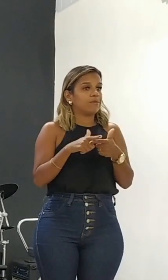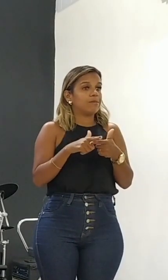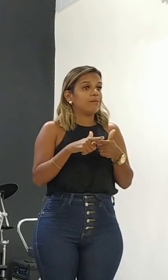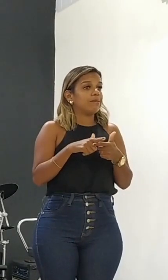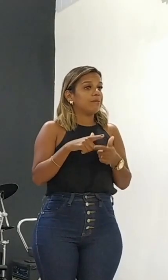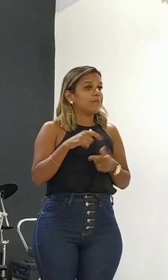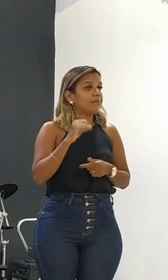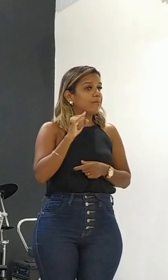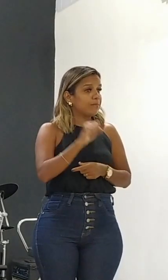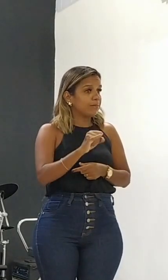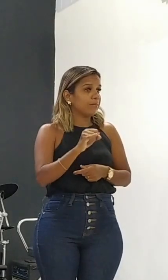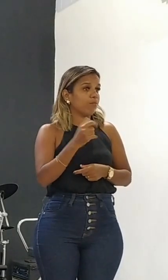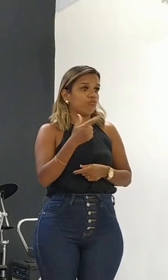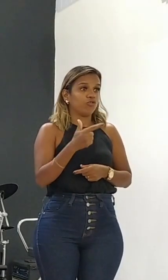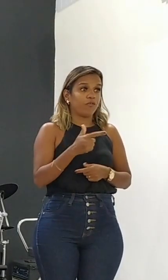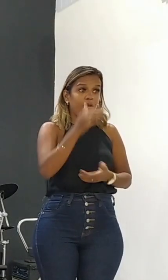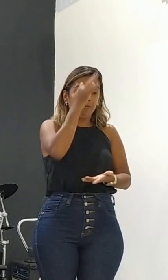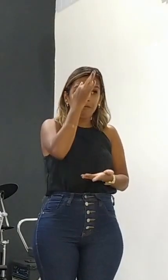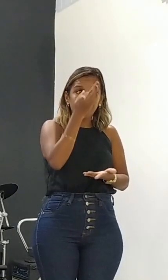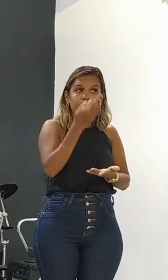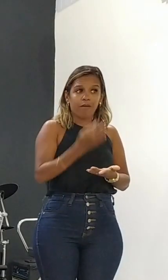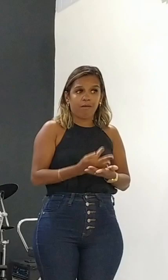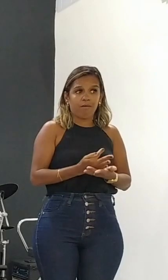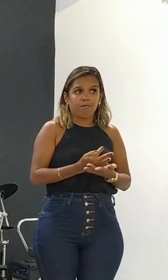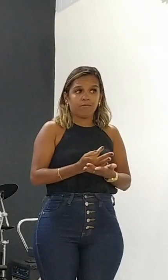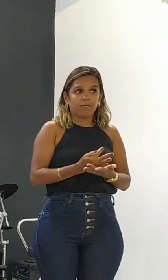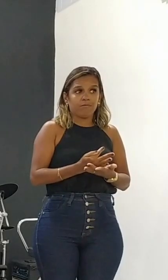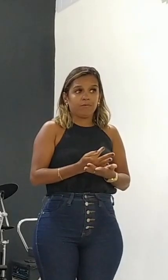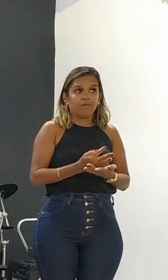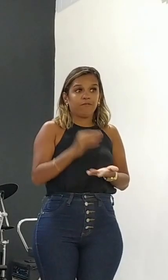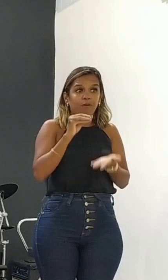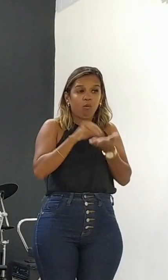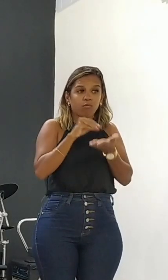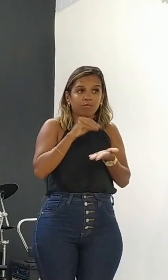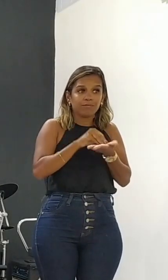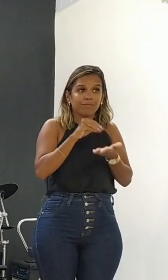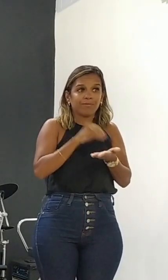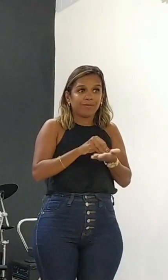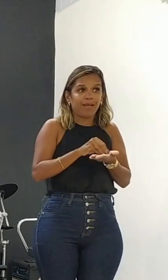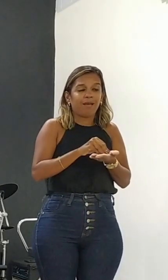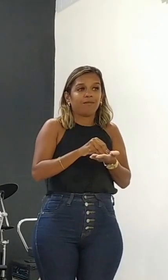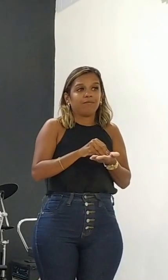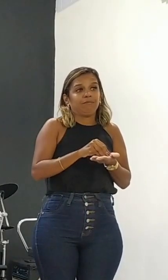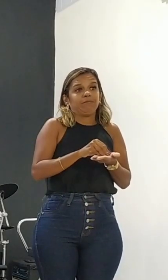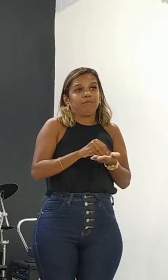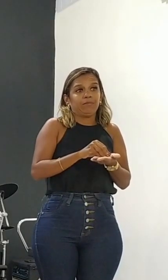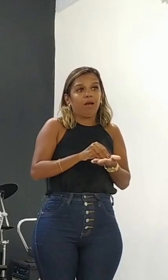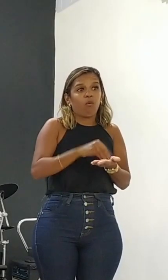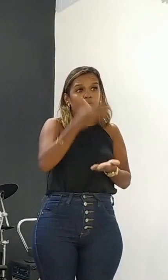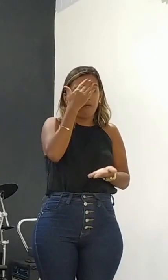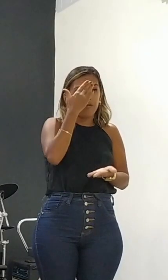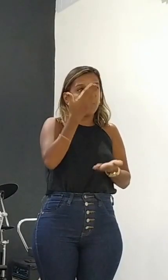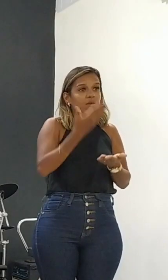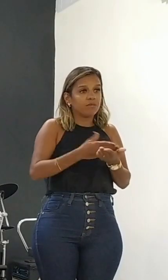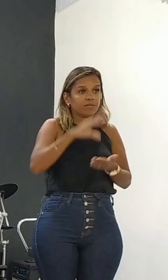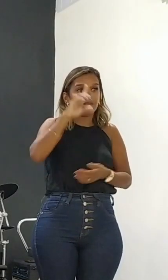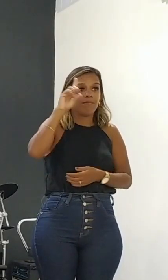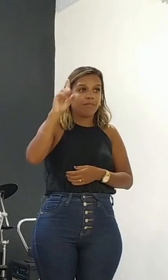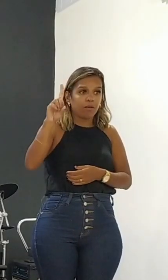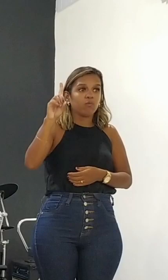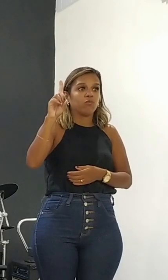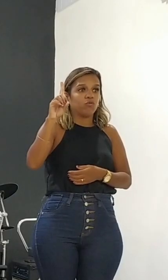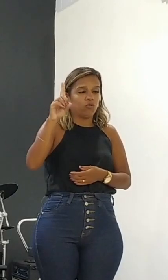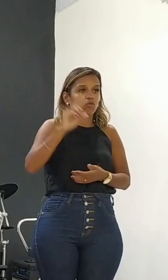tiver fé, se a gente não confiar no Deus que nos chamou, no Deus que nos comissionou, né? Não ter certeza de